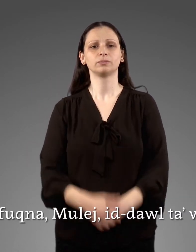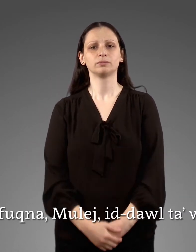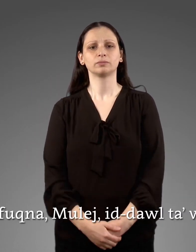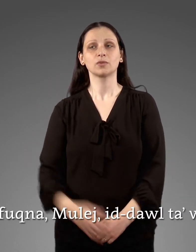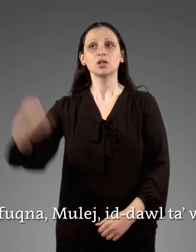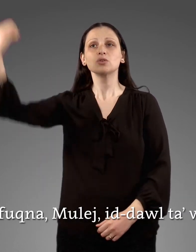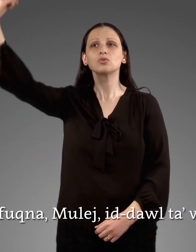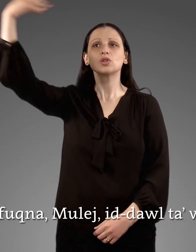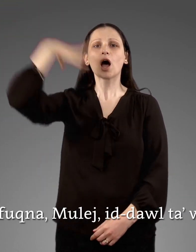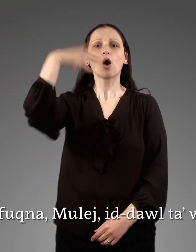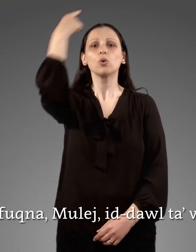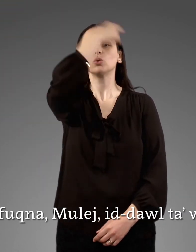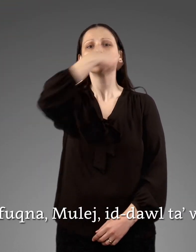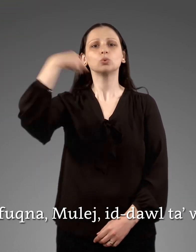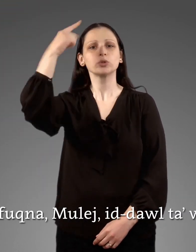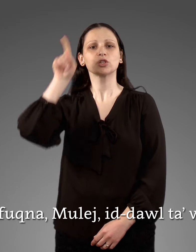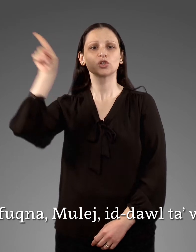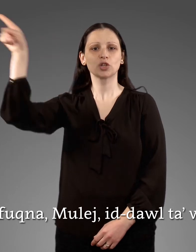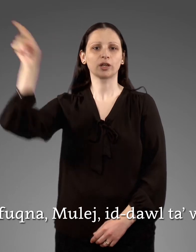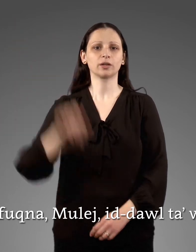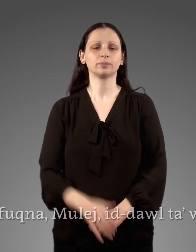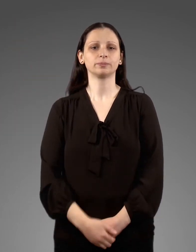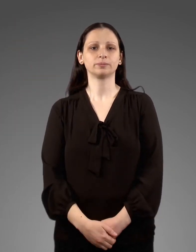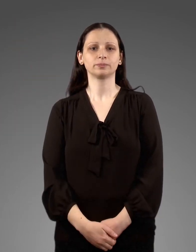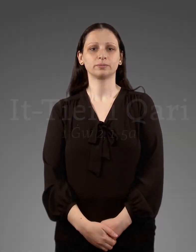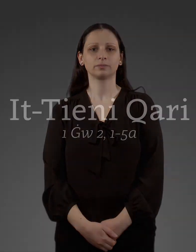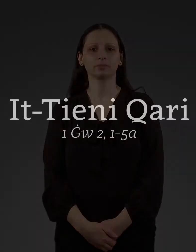Ixħed fuqna mulej id-dawl ta' wiċċek.